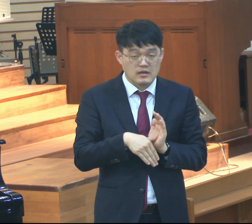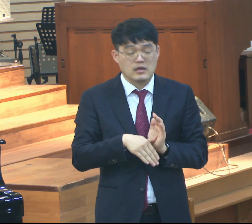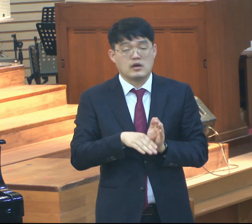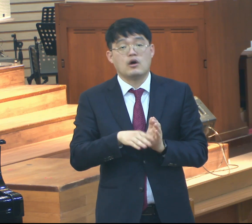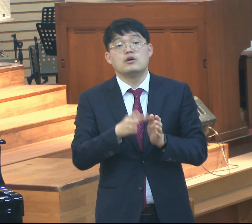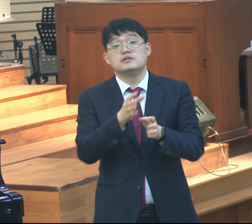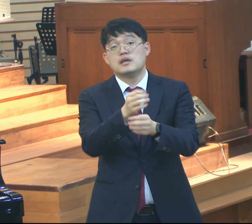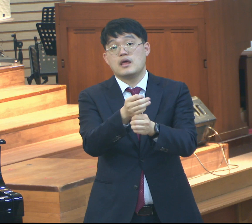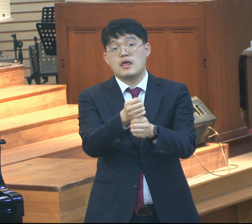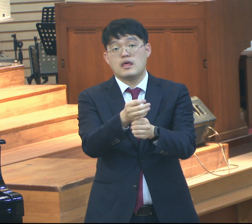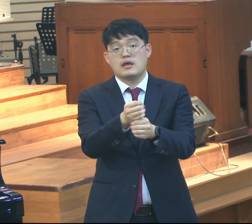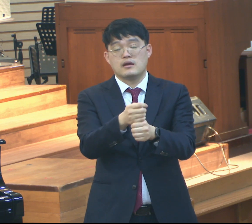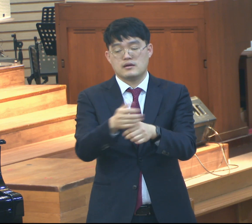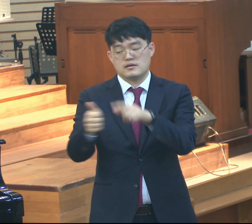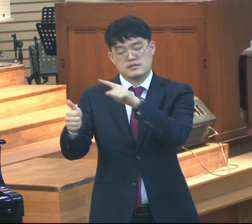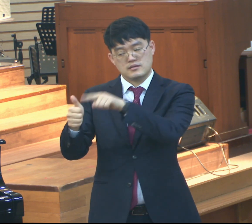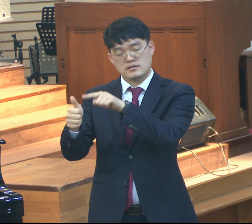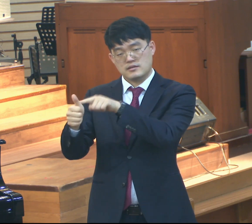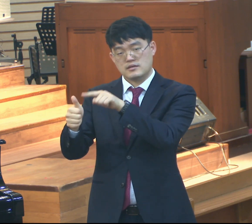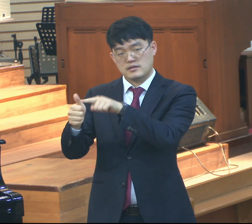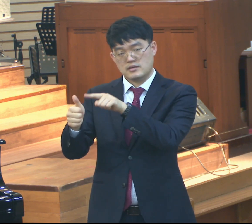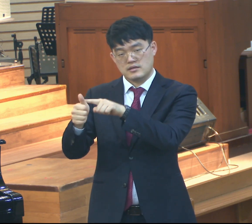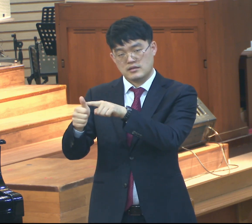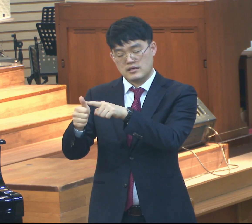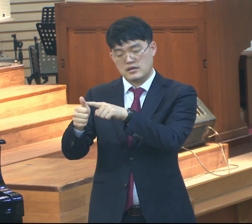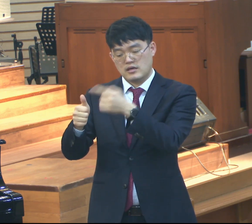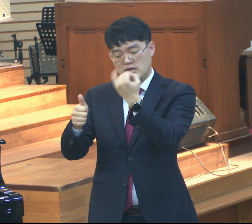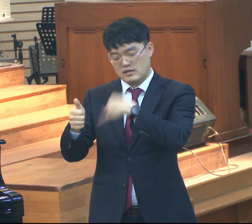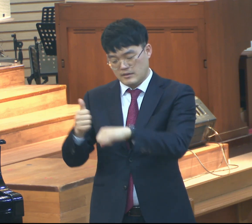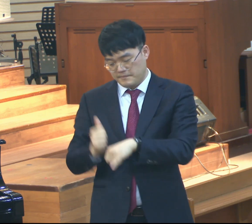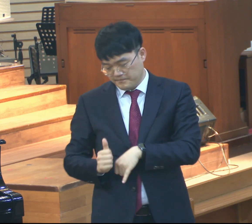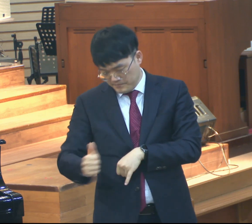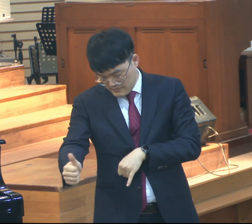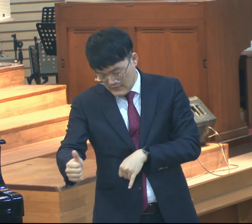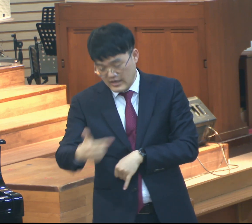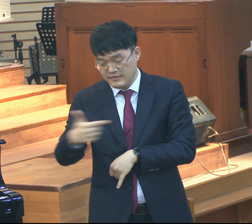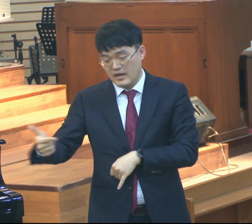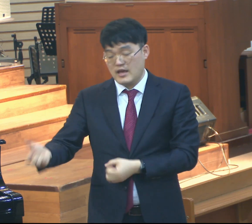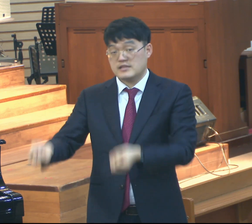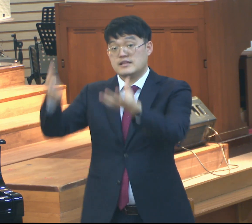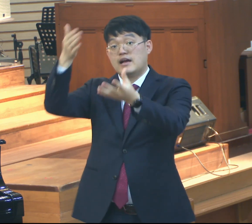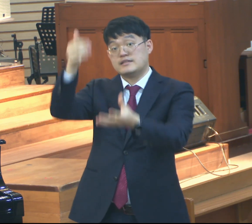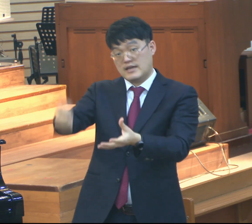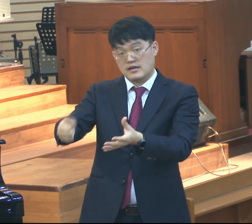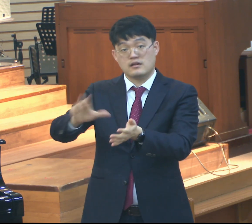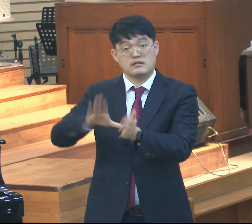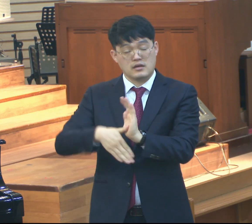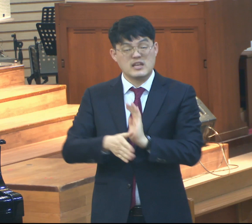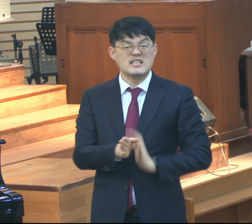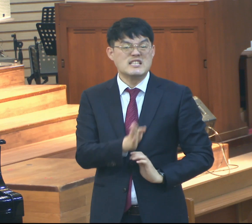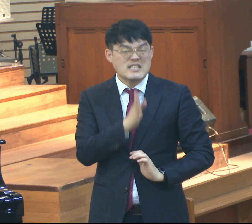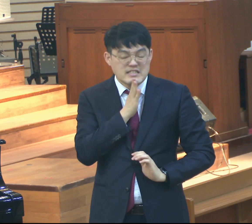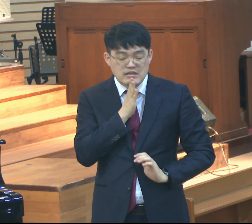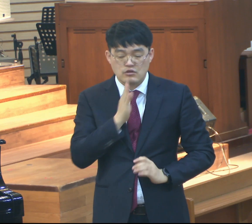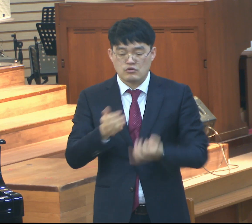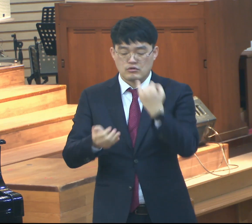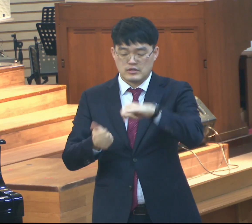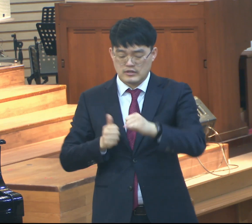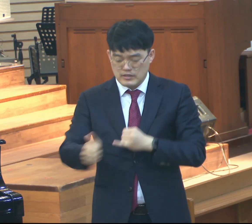하면 안나스와 가야바가 대제사장으로 있을 때다. 실제적으로는 가야바지만 그러나 안나스를